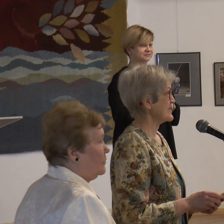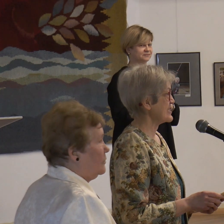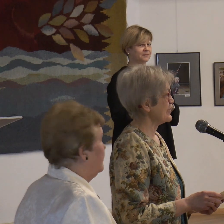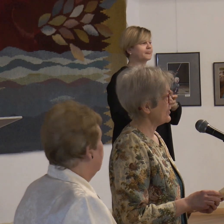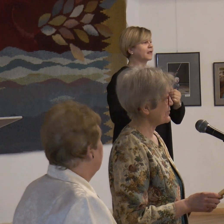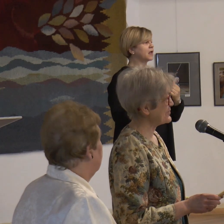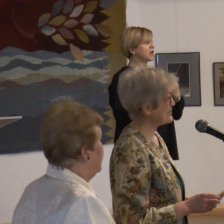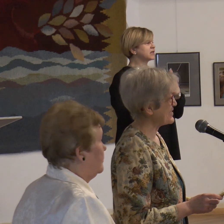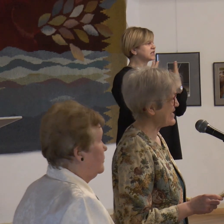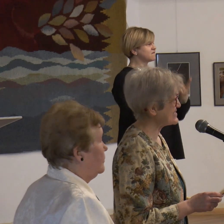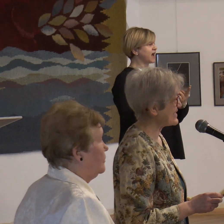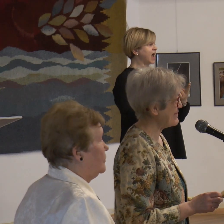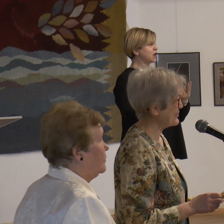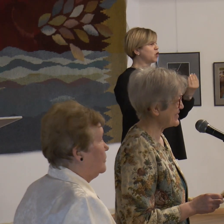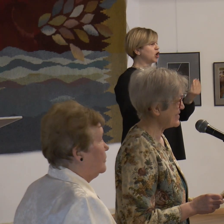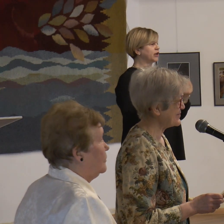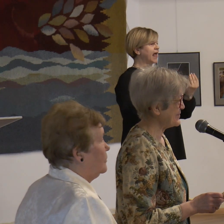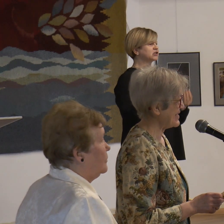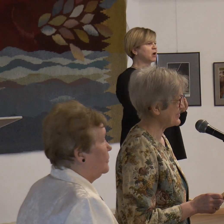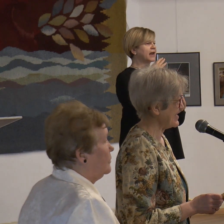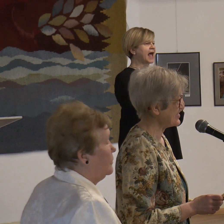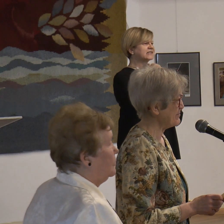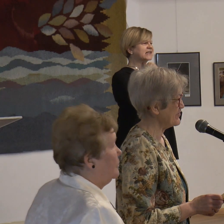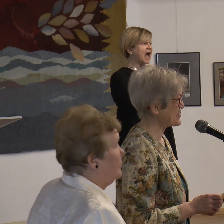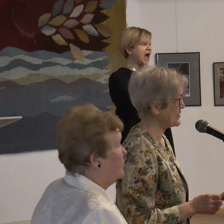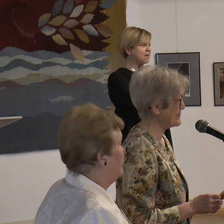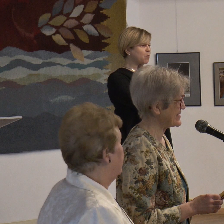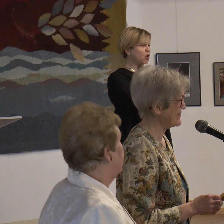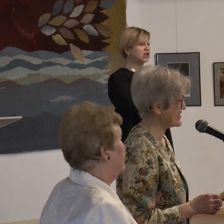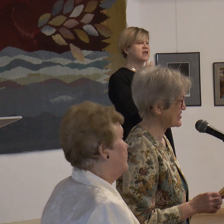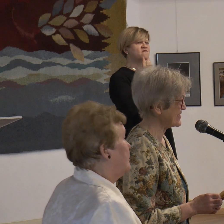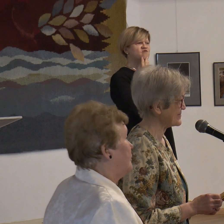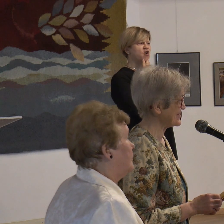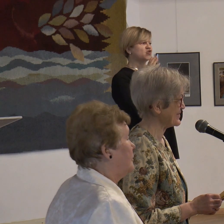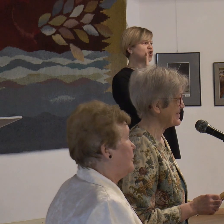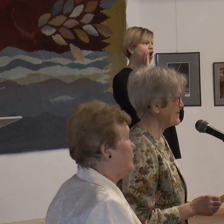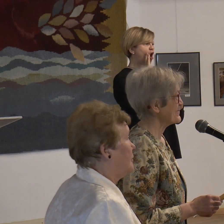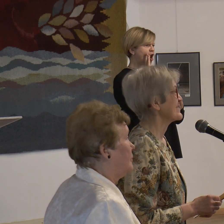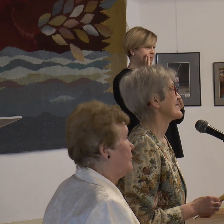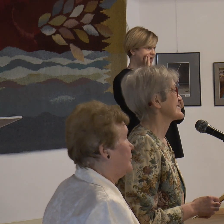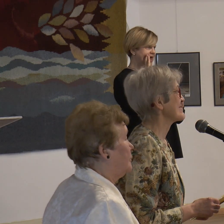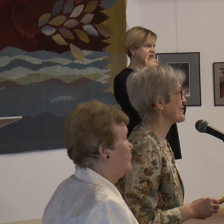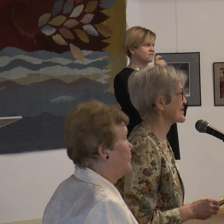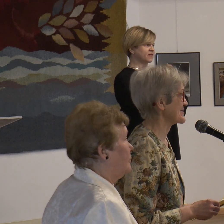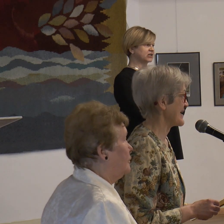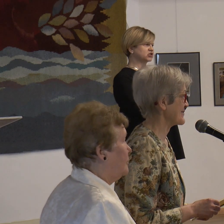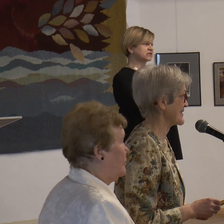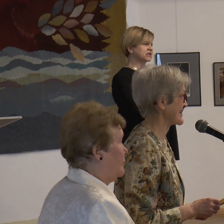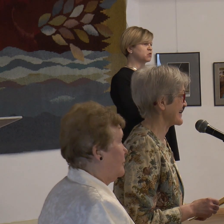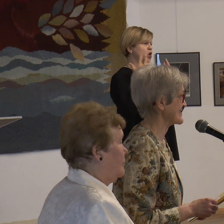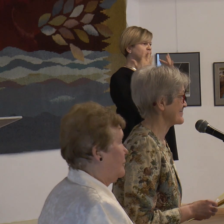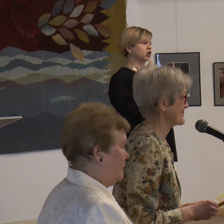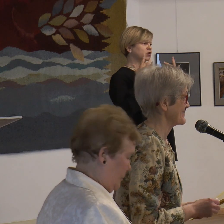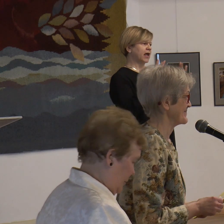Kiváló előadásban hallottuk ma Rácz Gábor tolmácsolásába Vas Albert versét, úgyhogy szívből